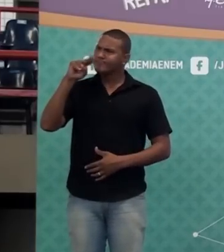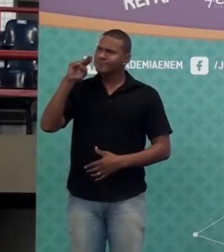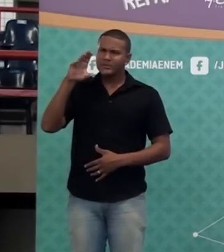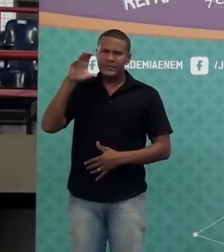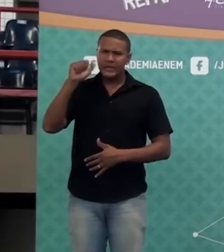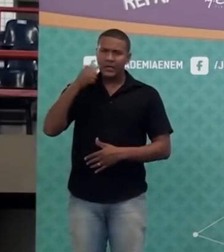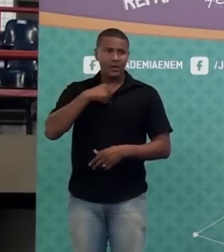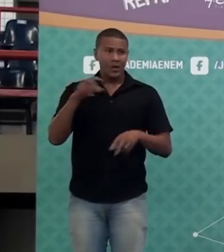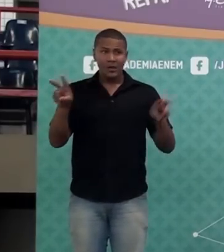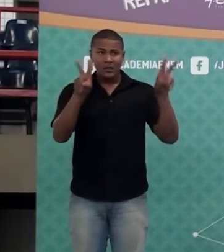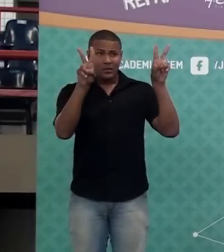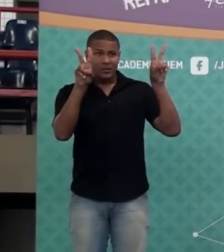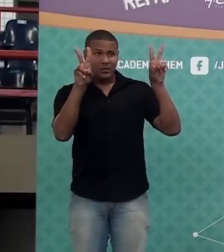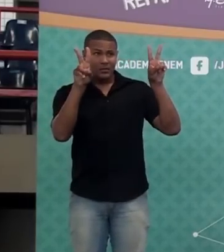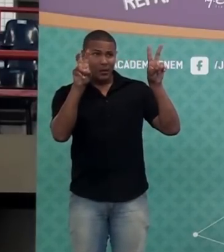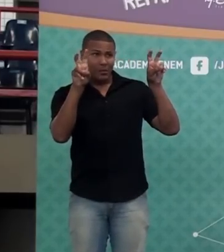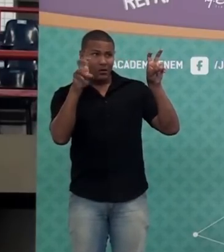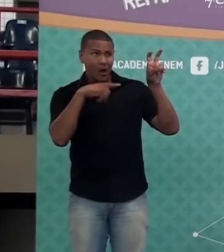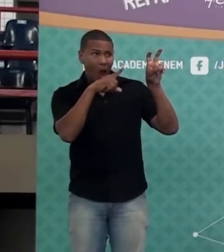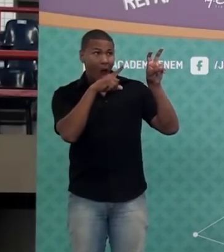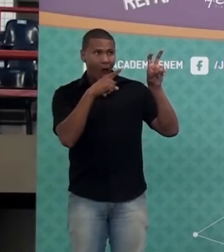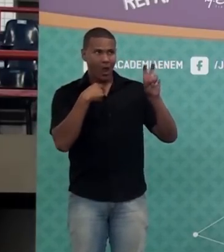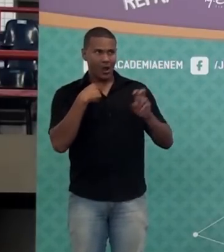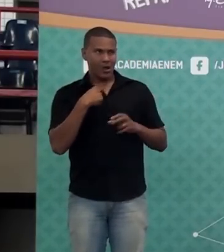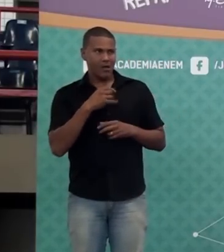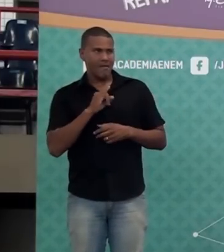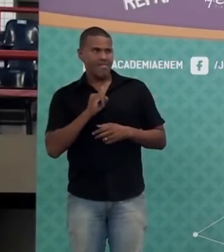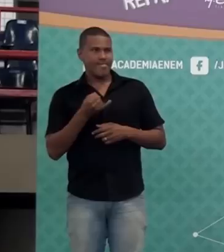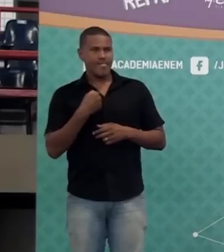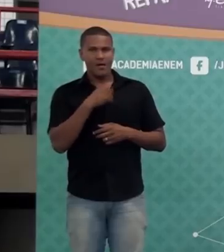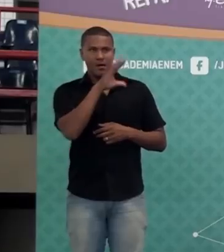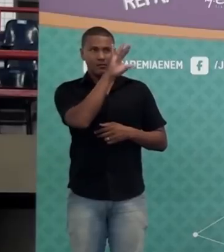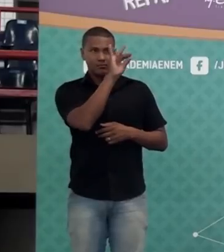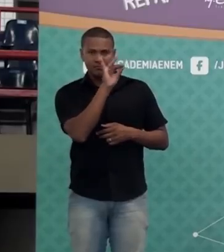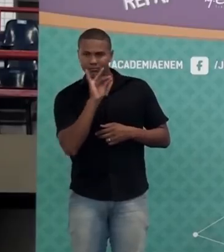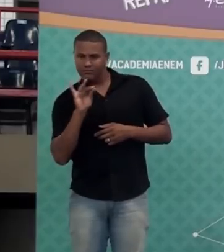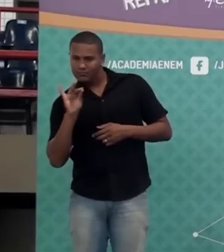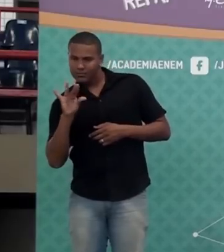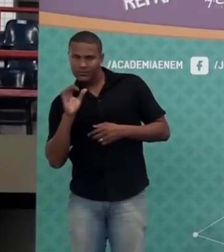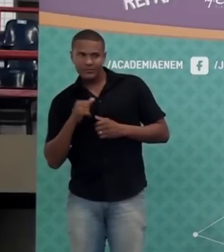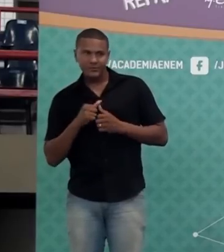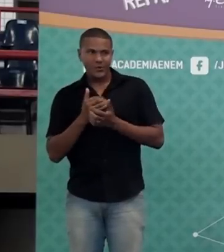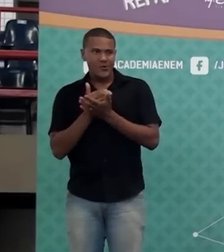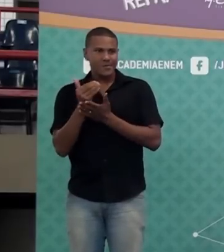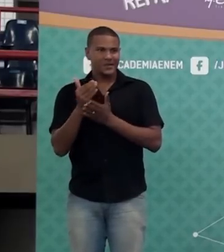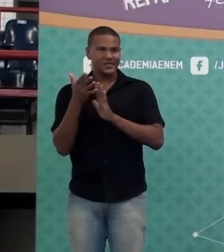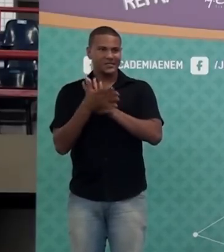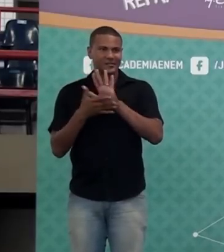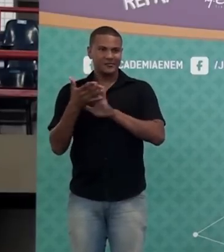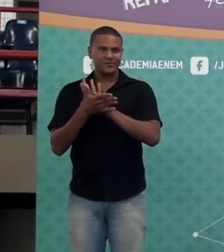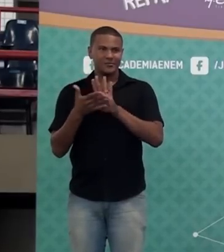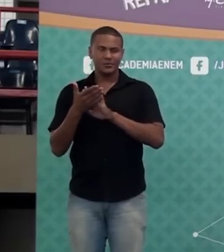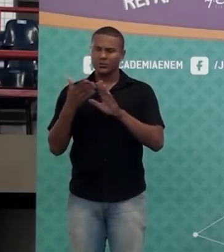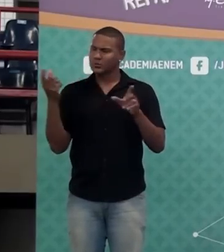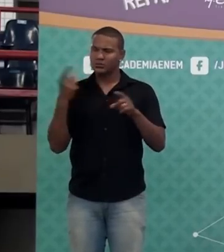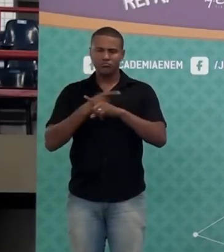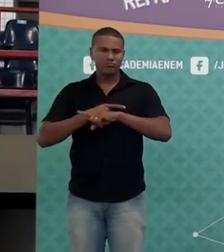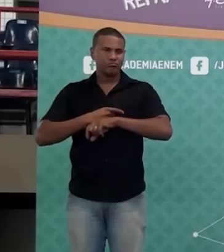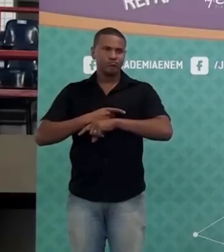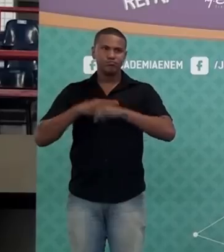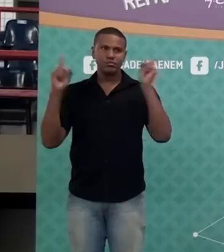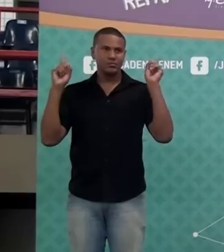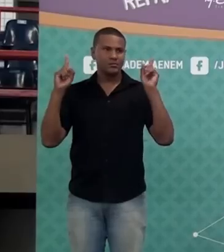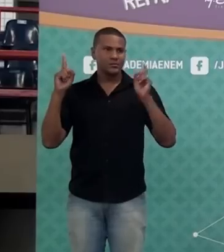o tema como frase inicial no texto. Por exemplo, o tema é os desafios da educação